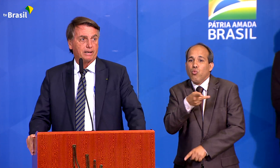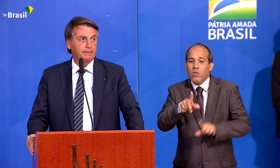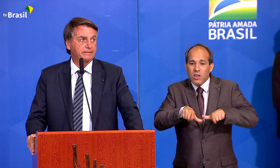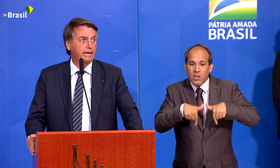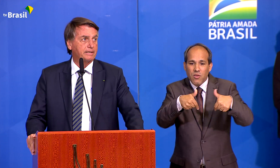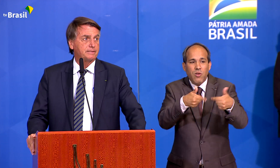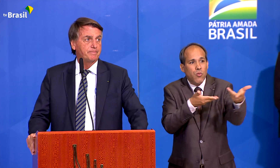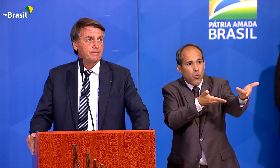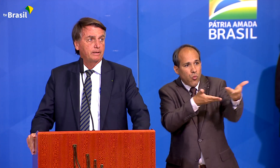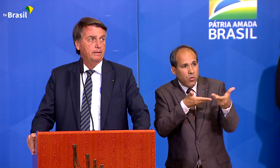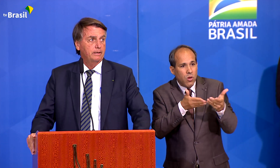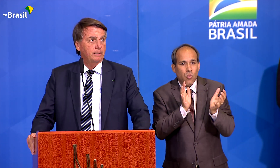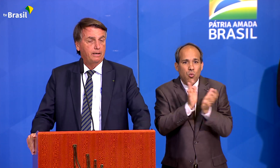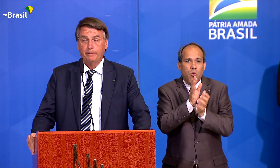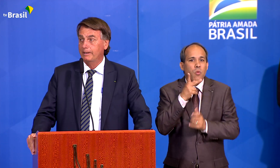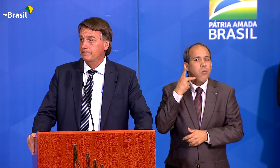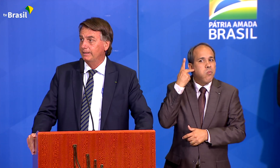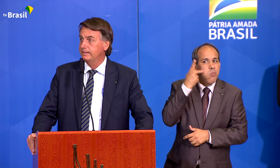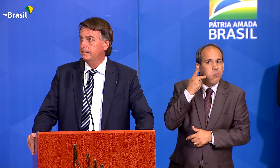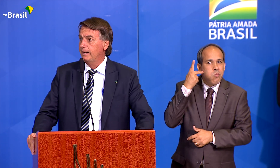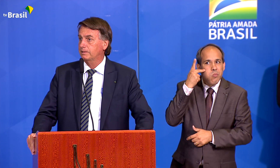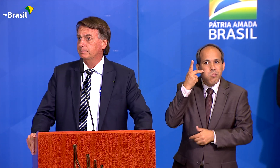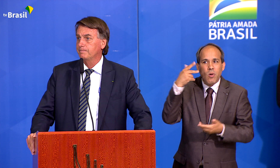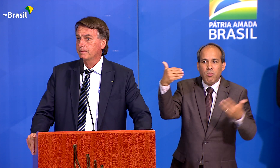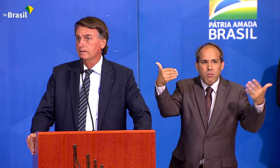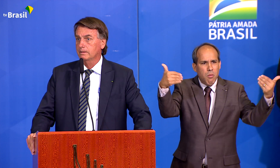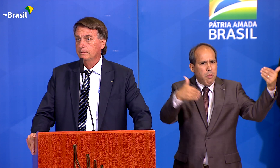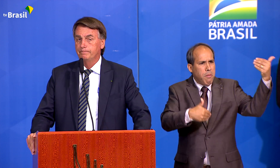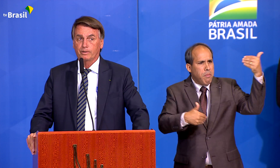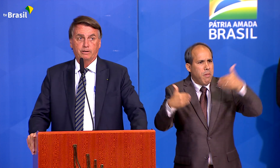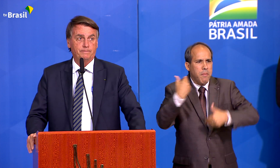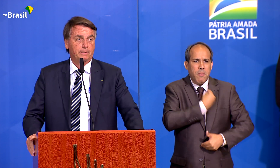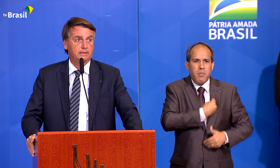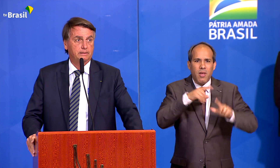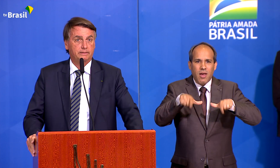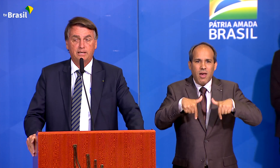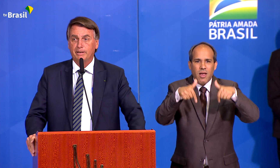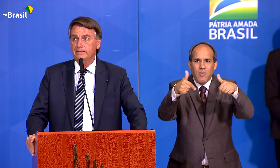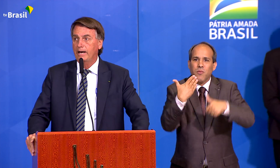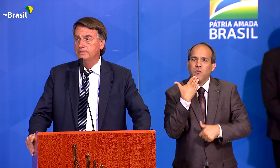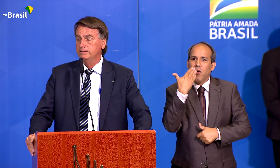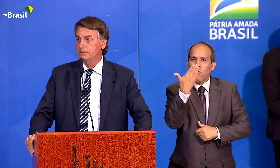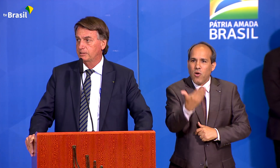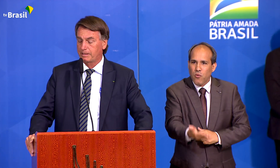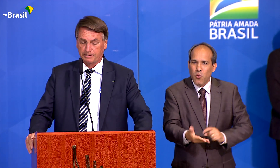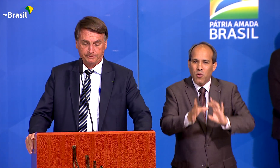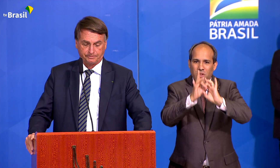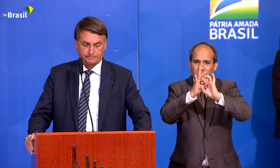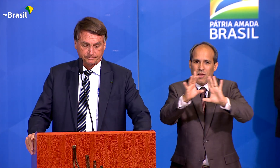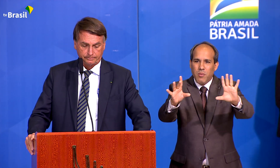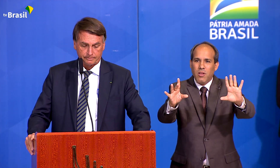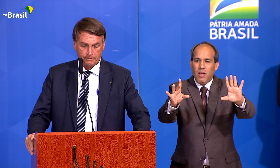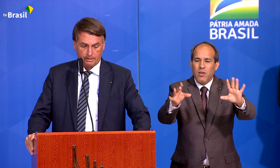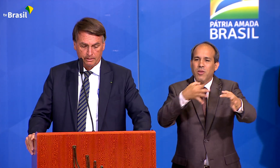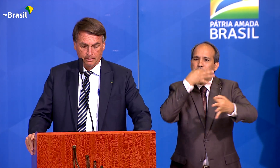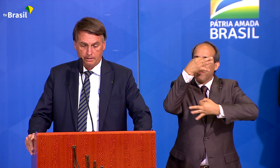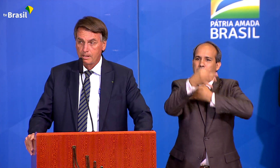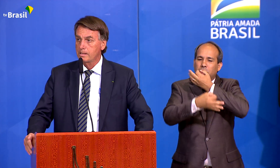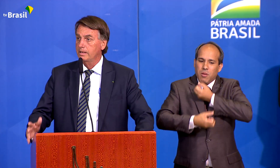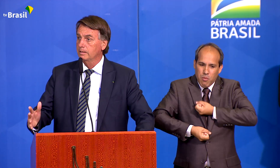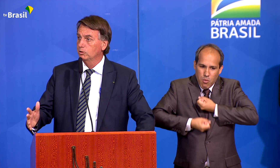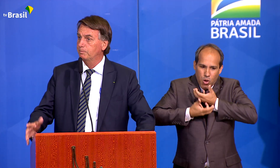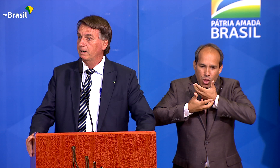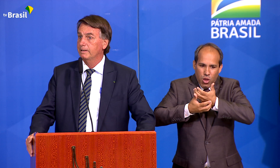ativa de convidar parlamentares a participar desse a improve da liberdade de expressão